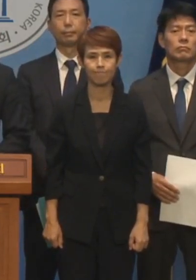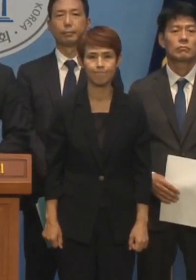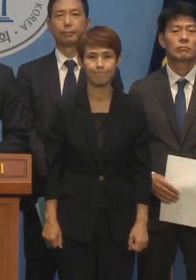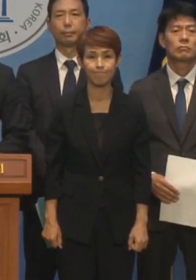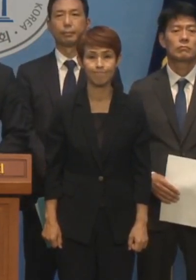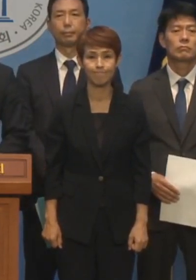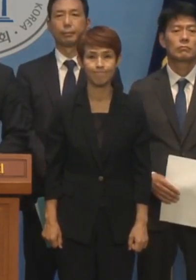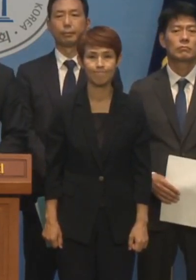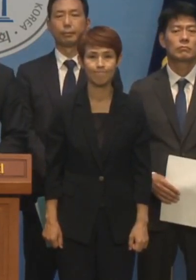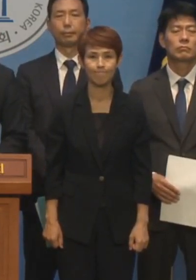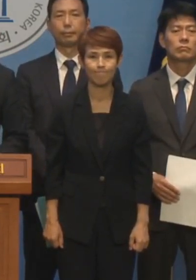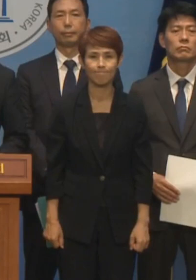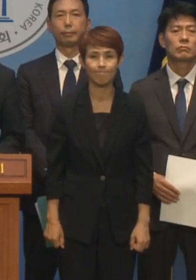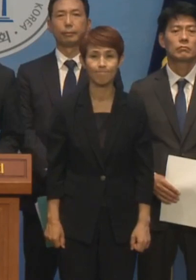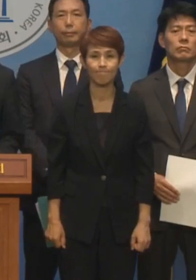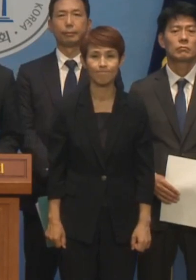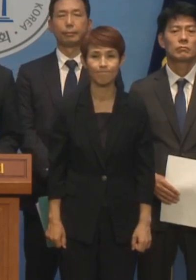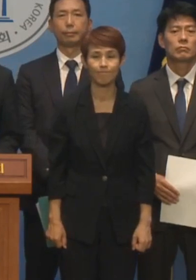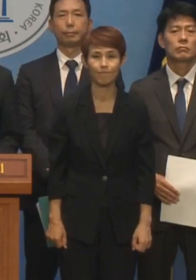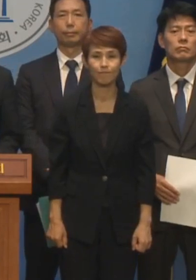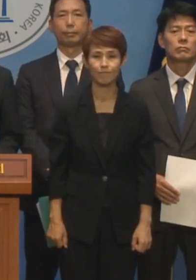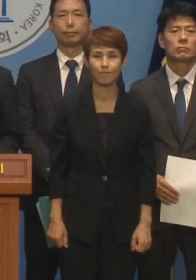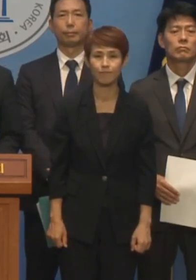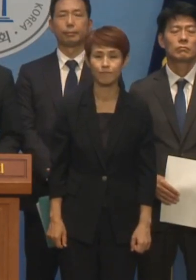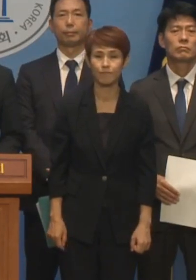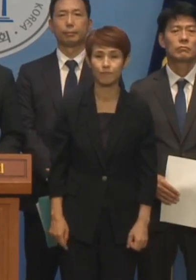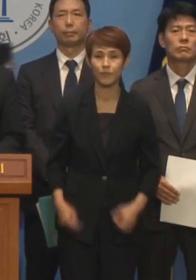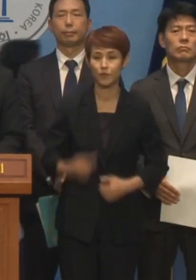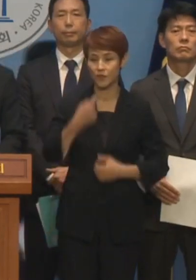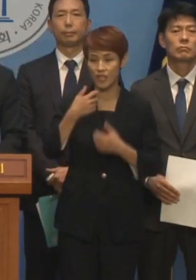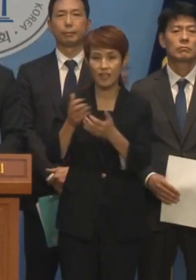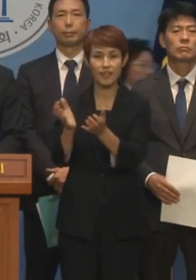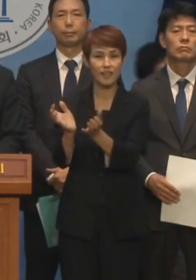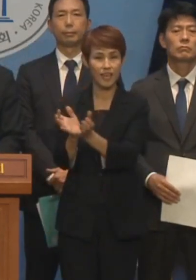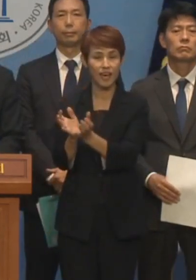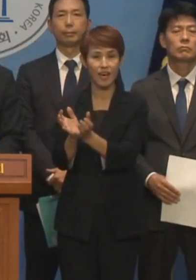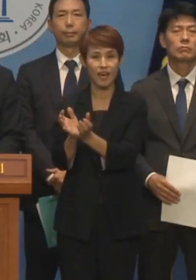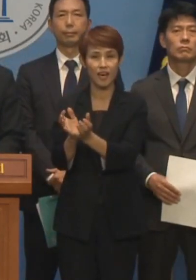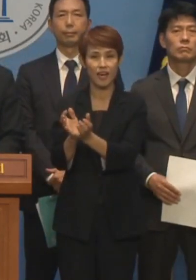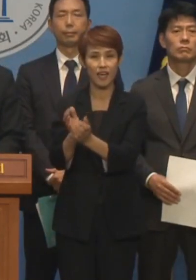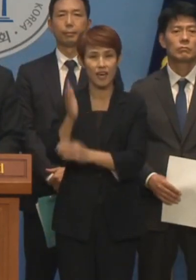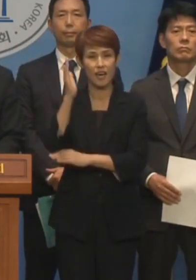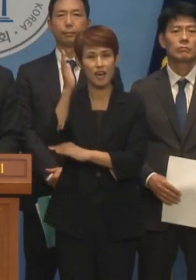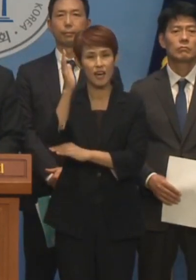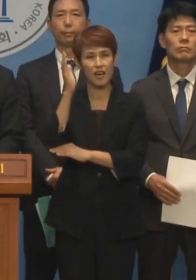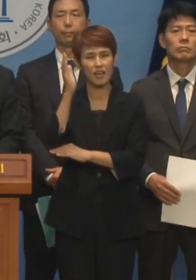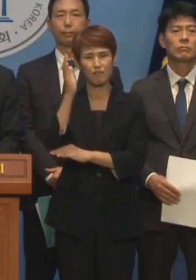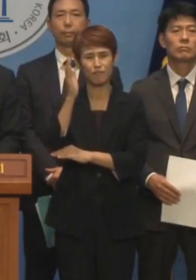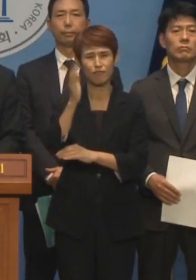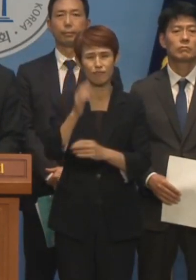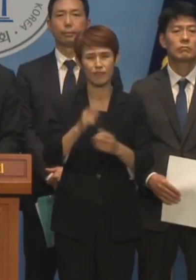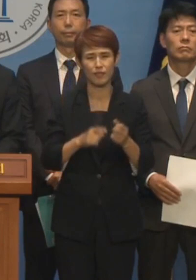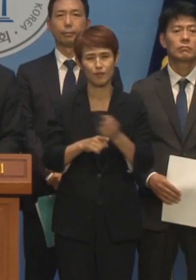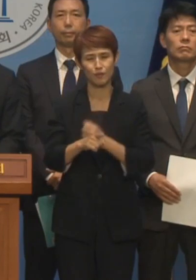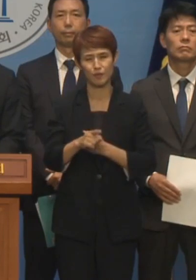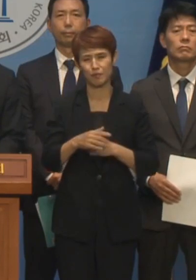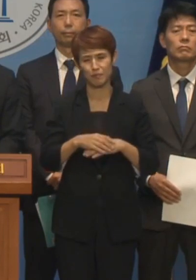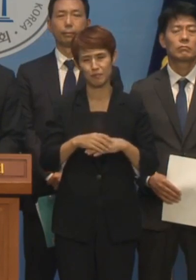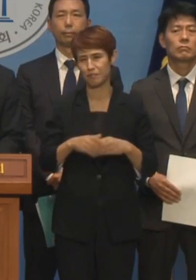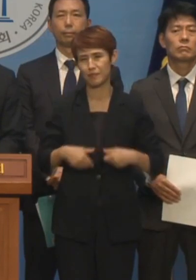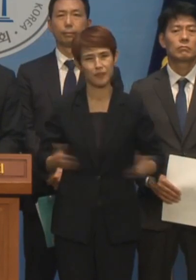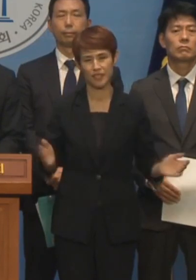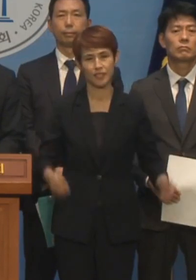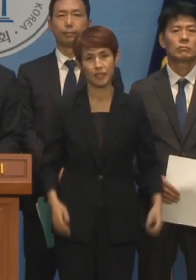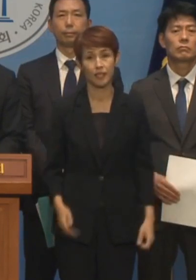예, 사실 저희 당 논평으로 논평할 가치가 없다는 입장은 이미 나갔습니다.